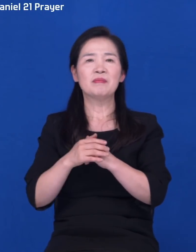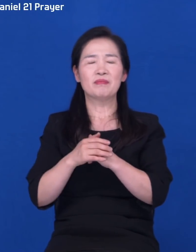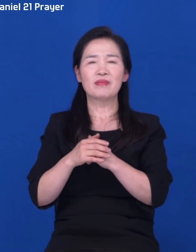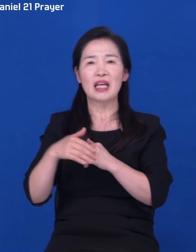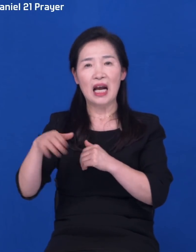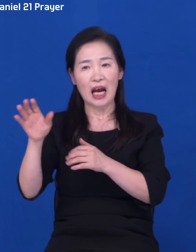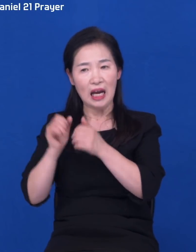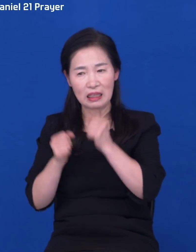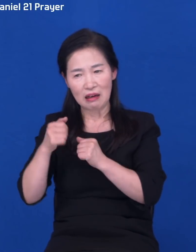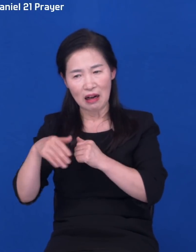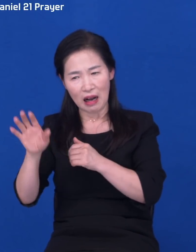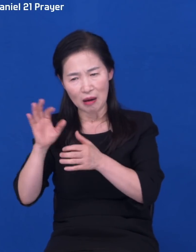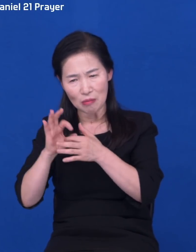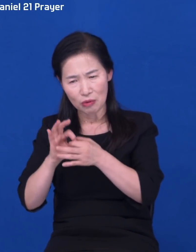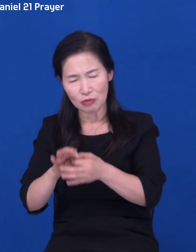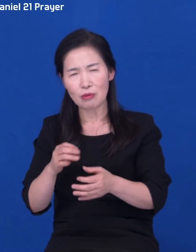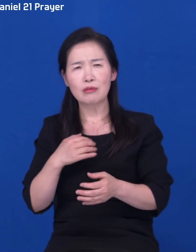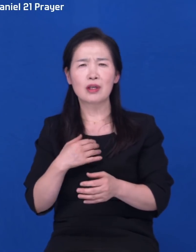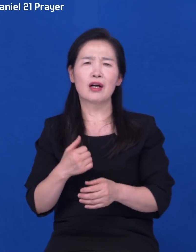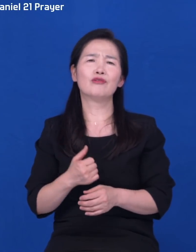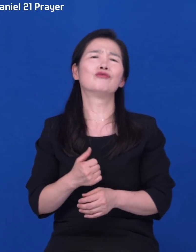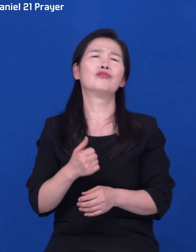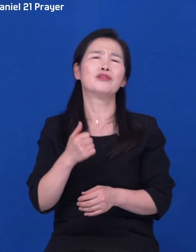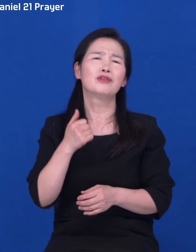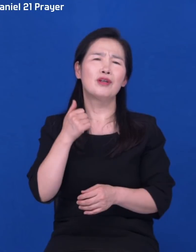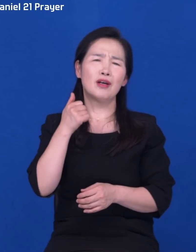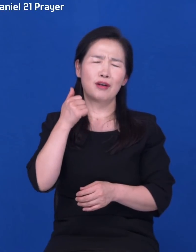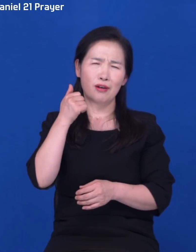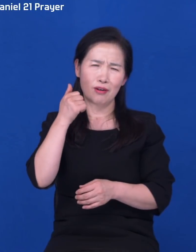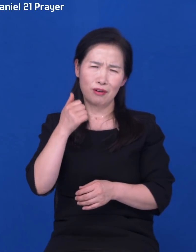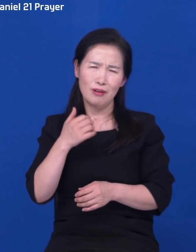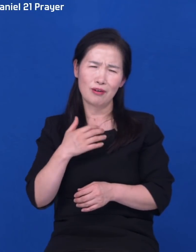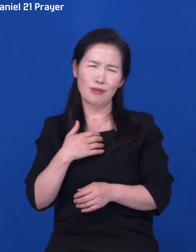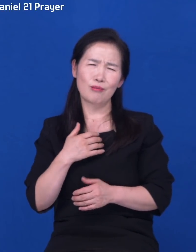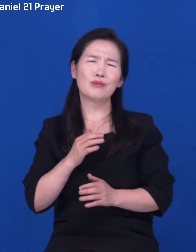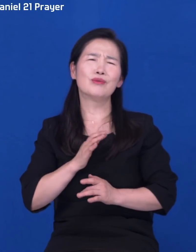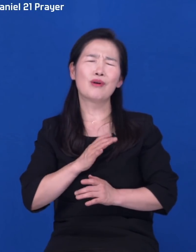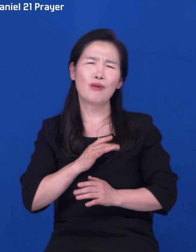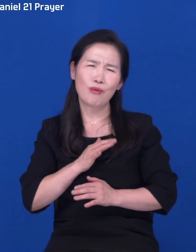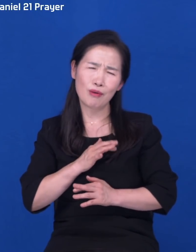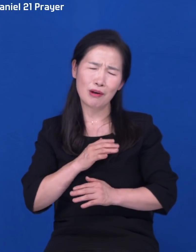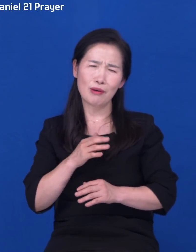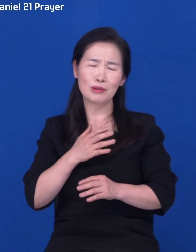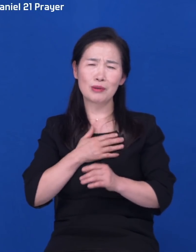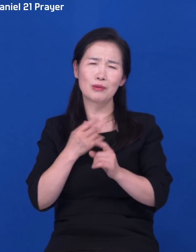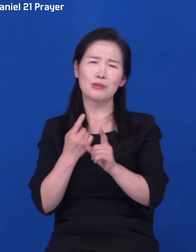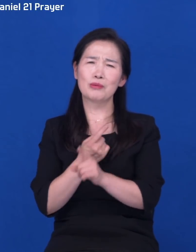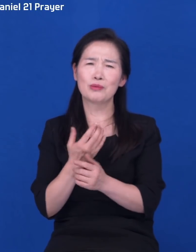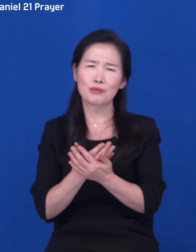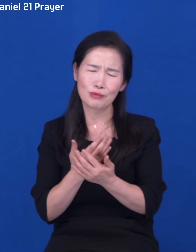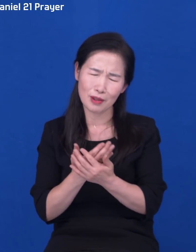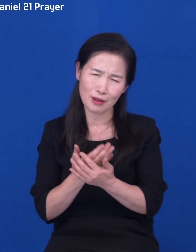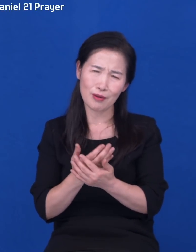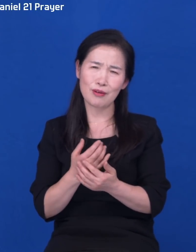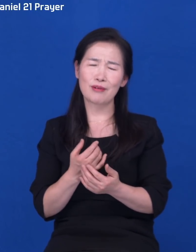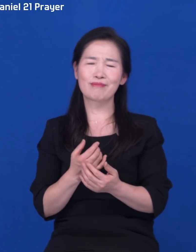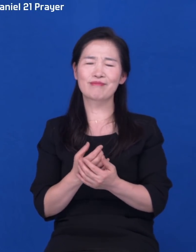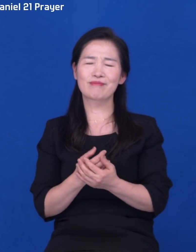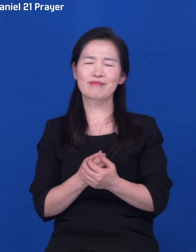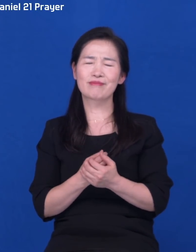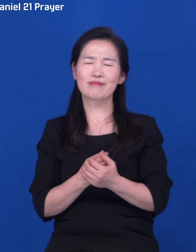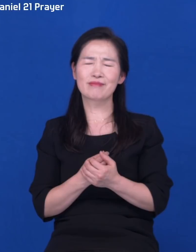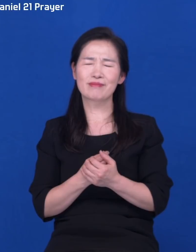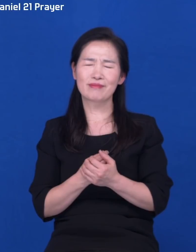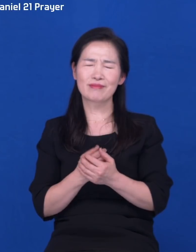제가 주인이에요. 큰일 났어요. 드리고 싶은데 무서워서 드릴 수가 없어요. 저 좀 고쳐주세요. 이렇게 하는데 순간 이런 생각이 이제